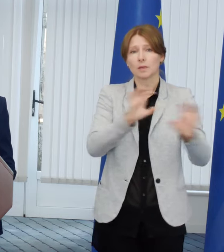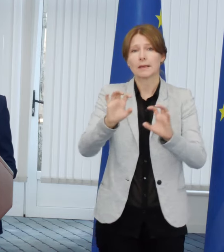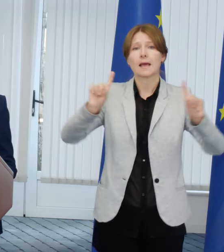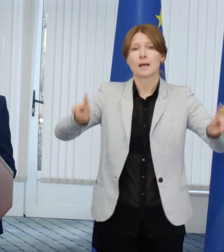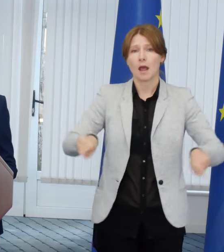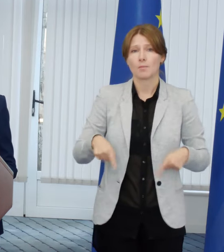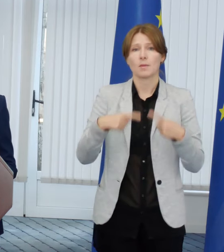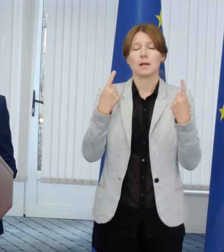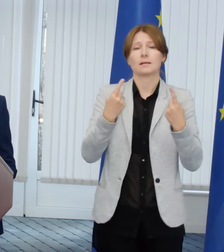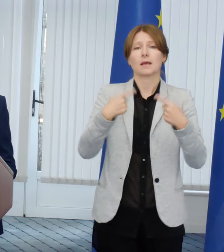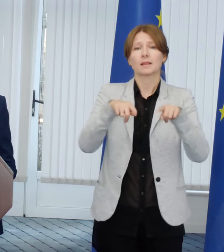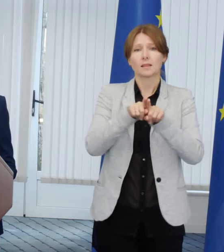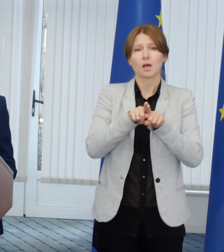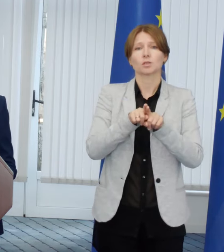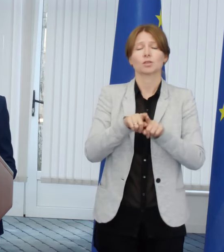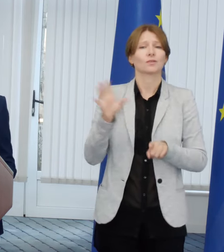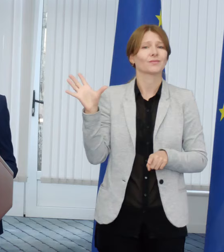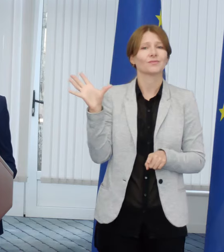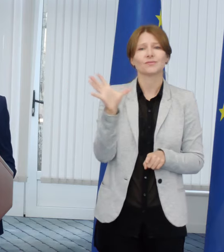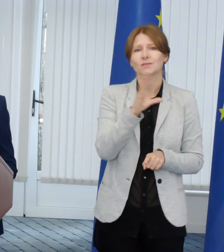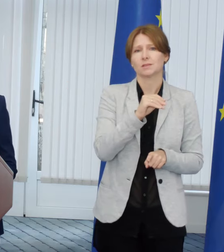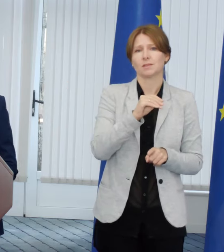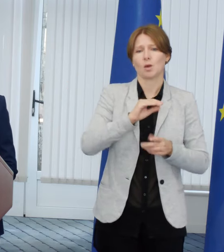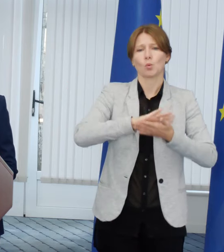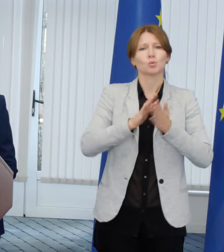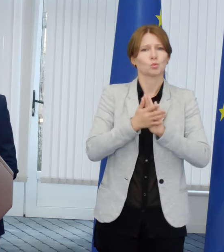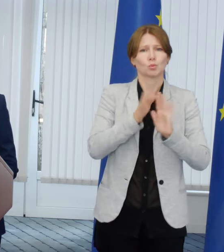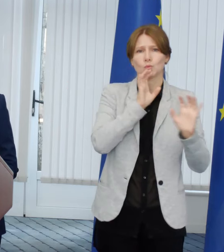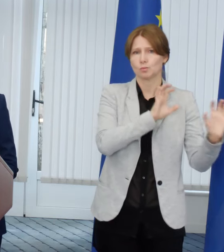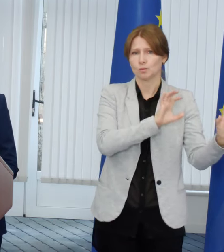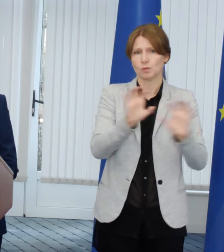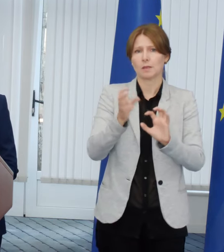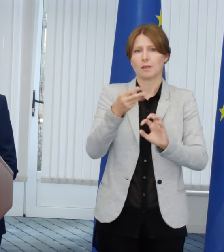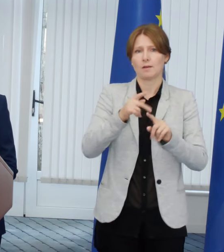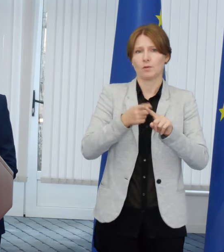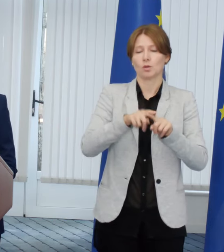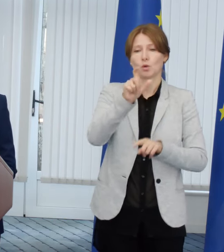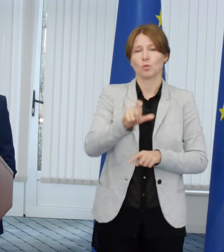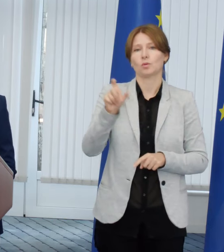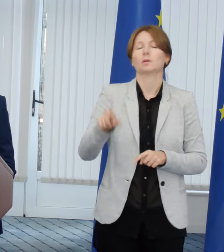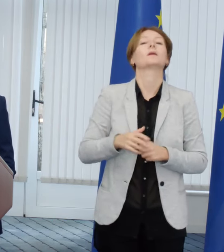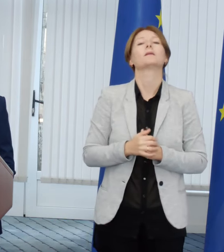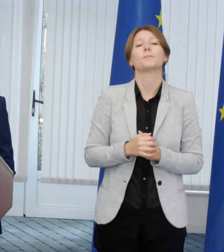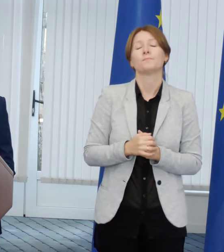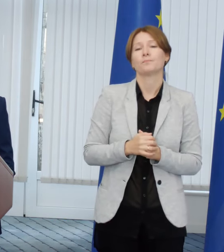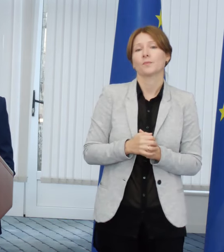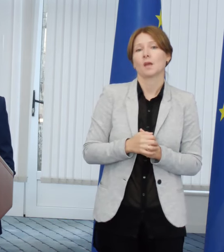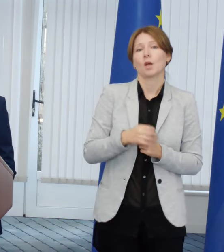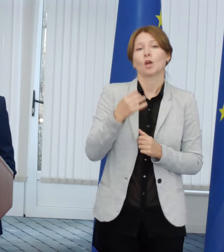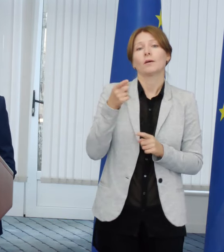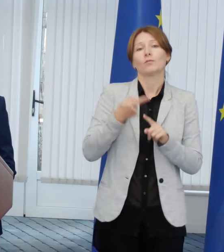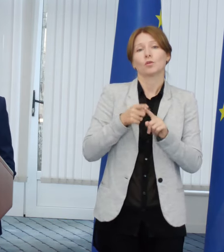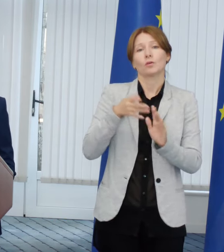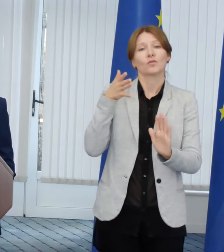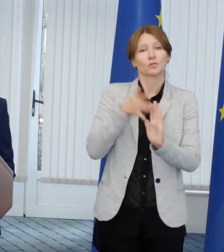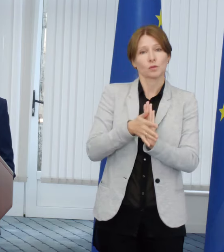reabilitare, asigurarea tuturor condițiilor de trai pentru aceste persoane. Aici vine o investiție